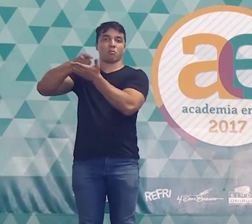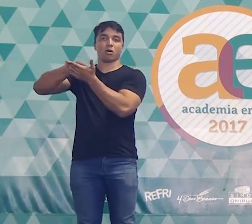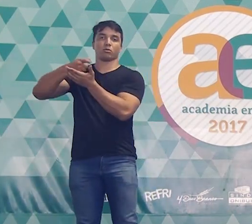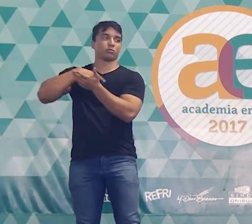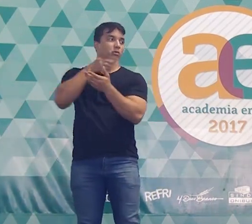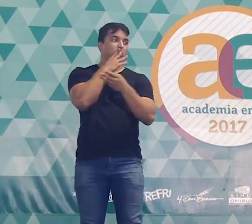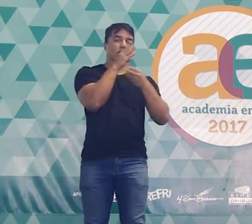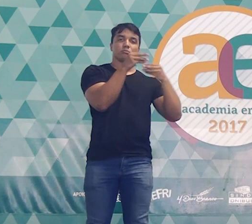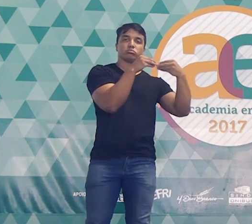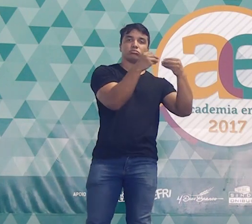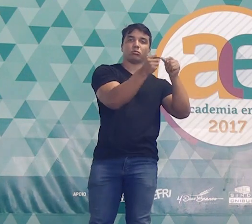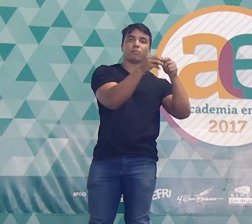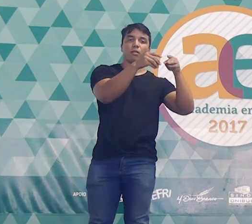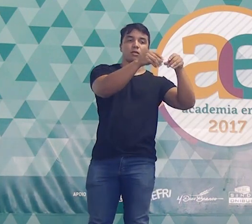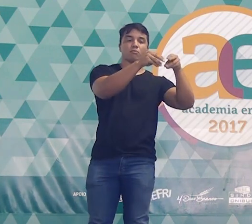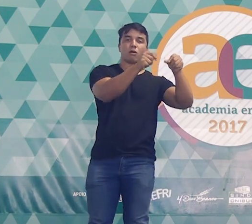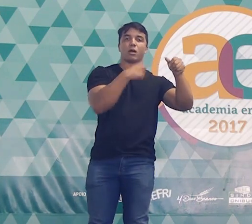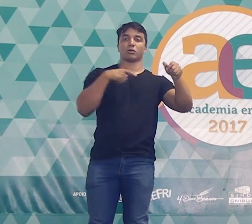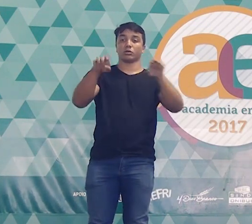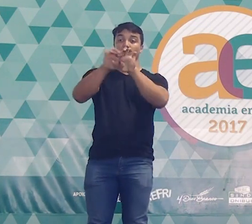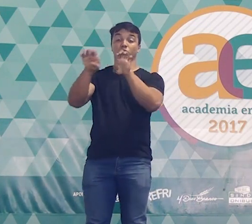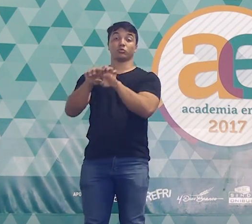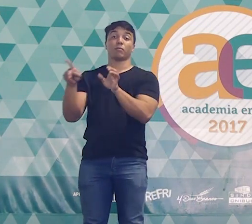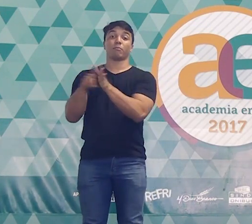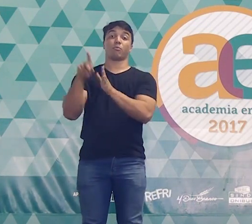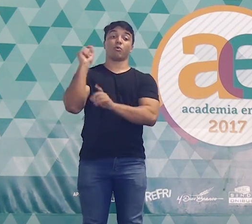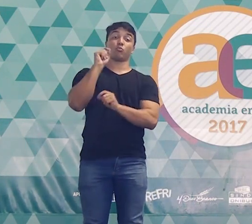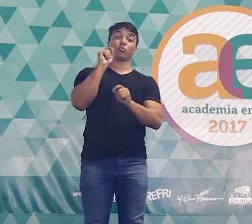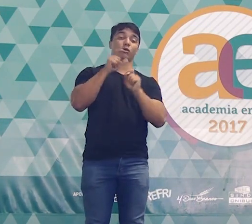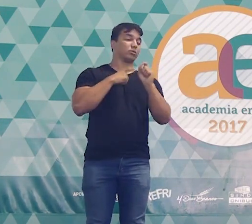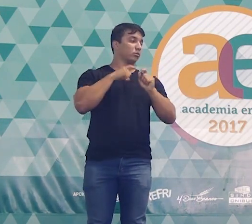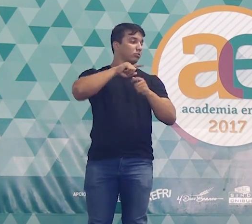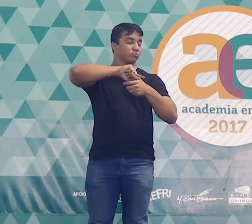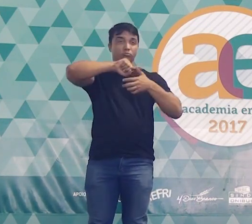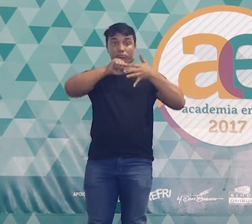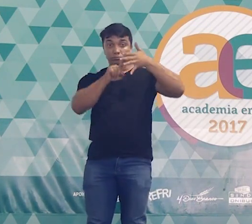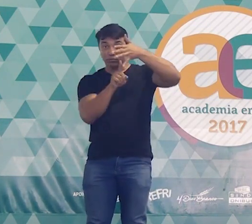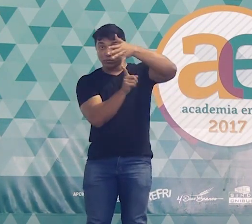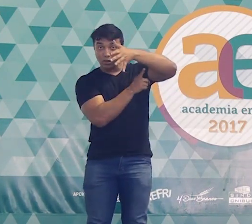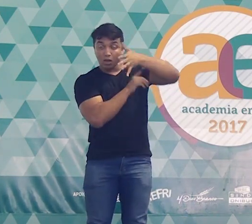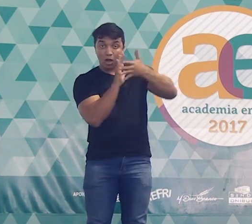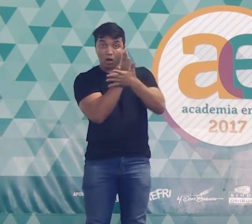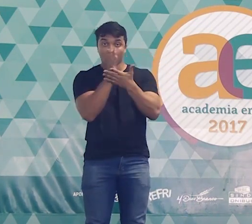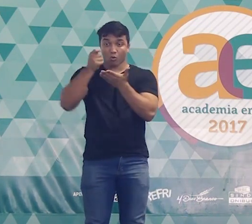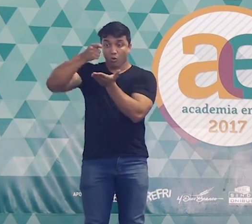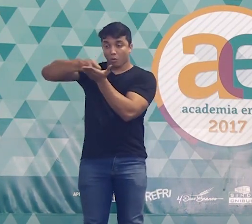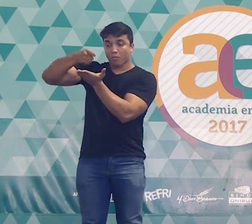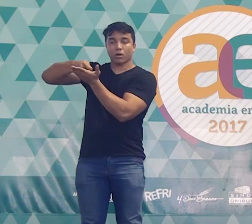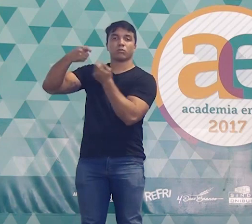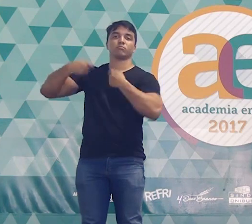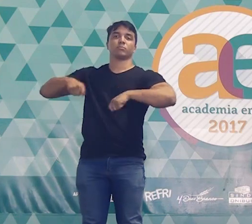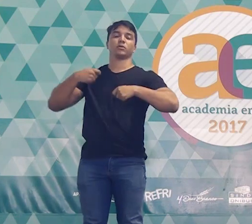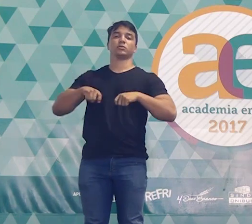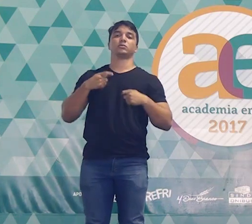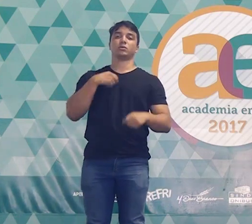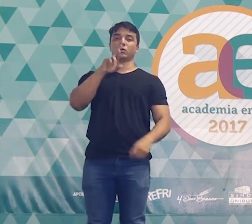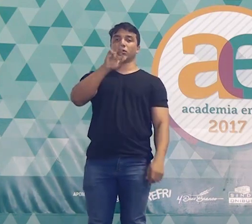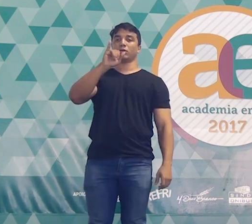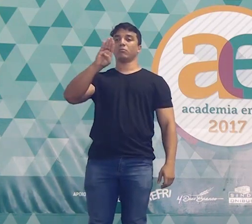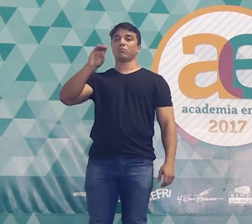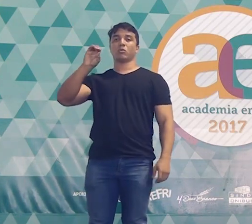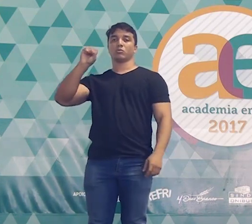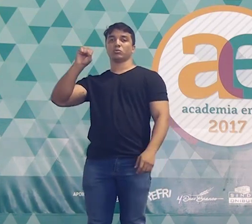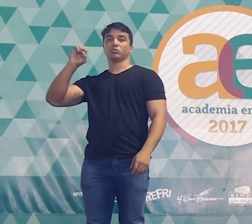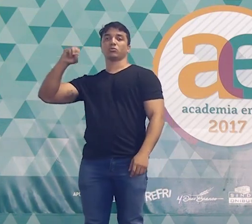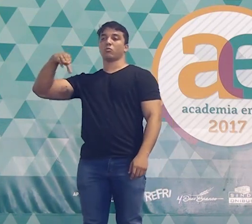plasmática, hialoplasma, estruturas, e dentre as estruturas, obrigatoriamente, a gente tem que ter o ribossomo, tá,